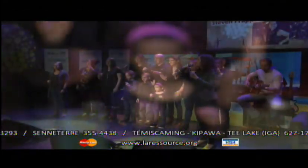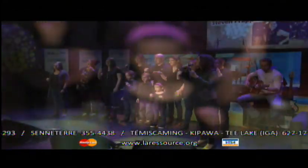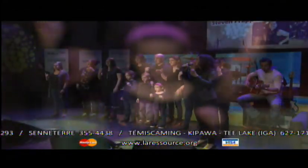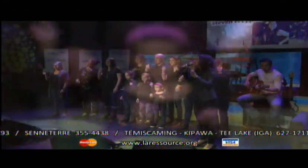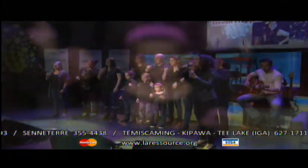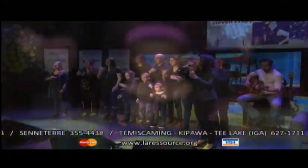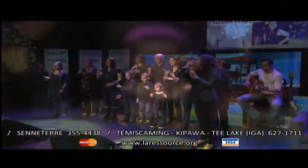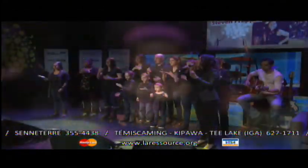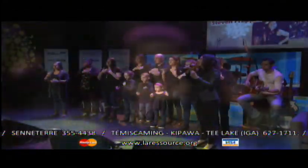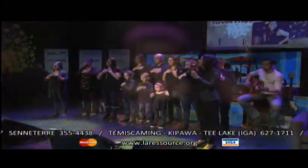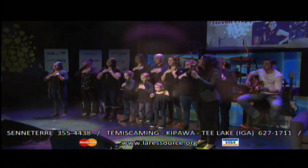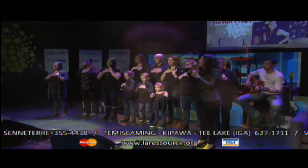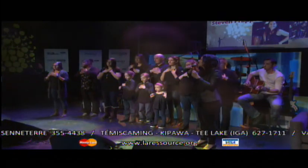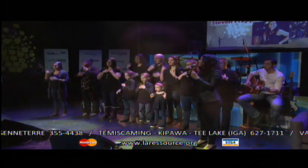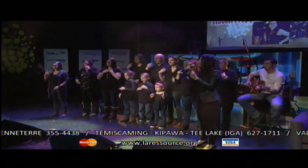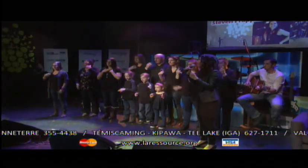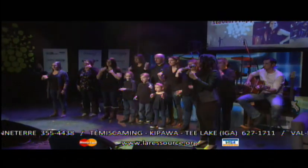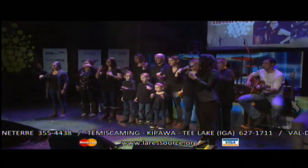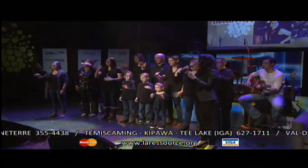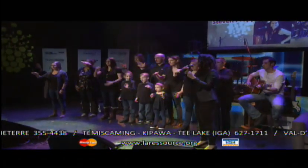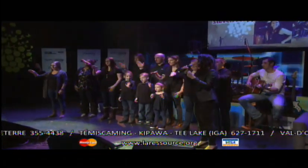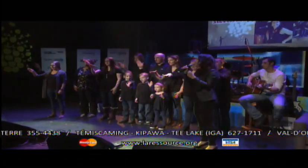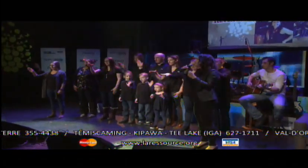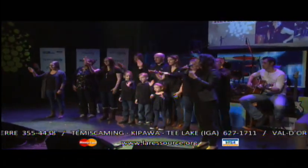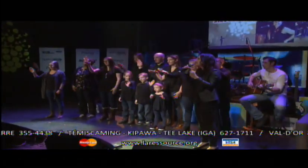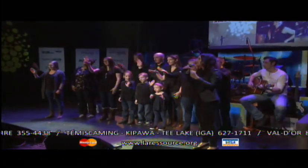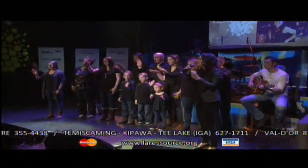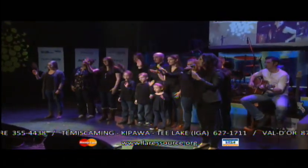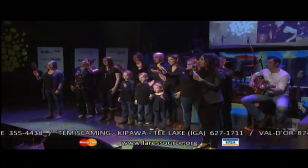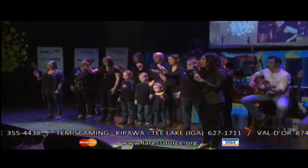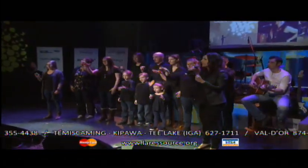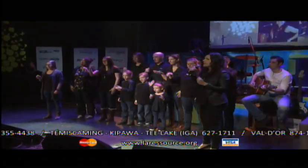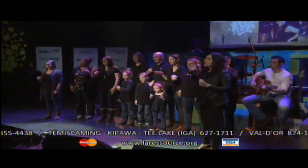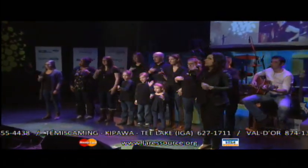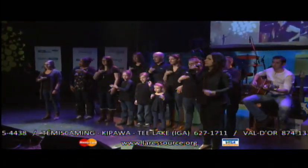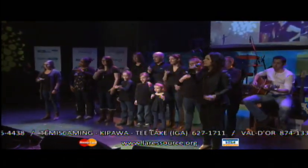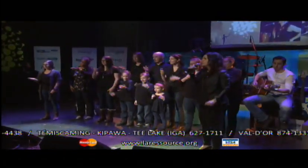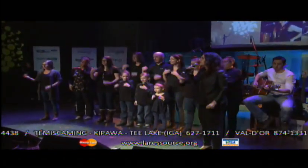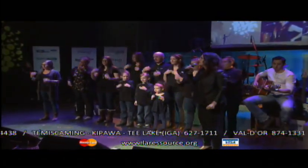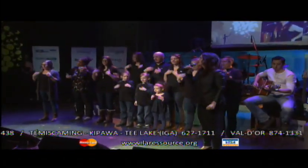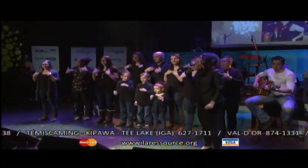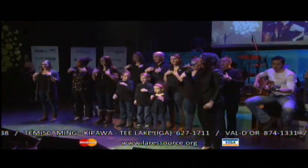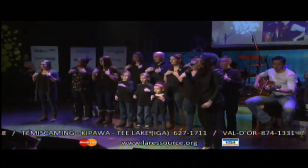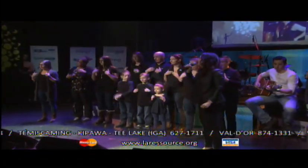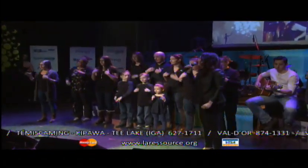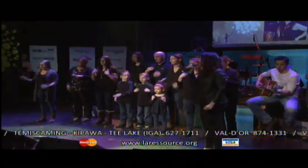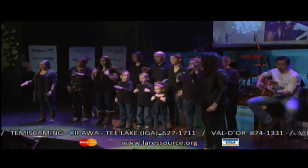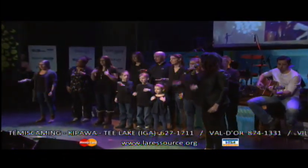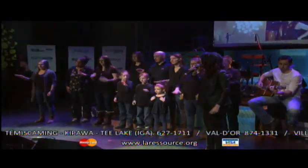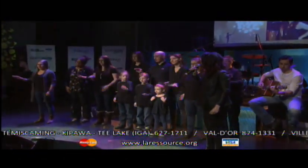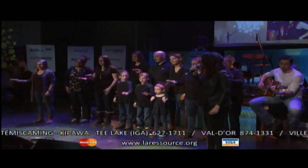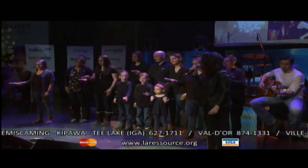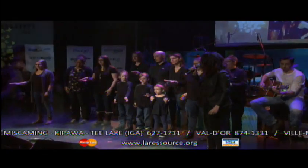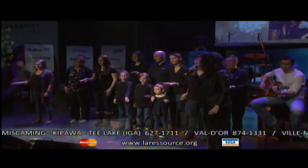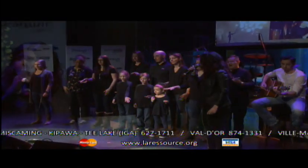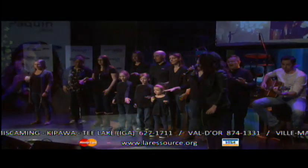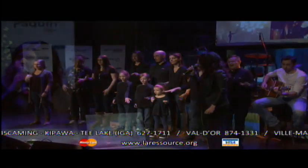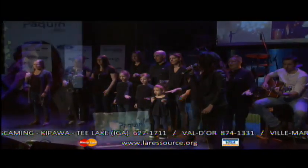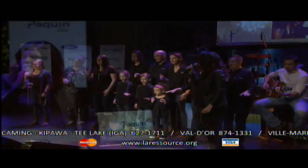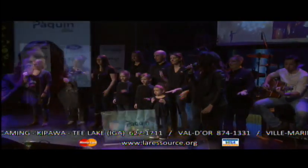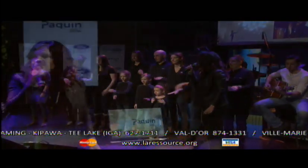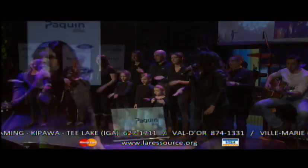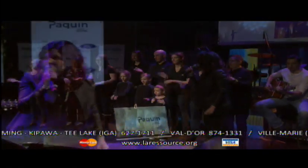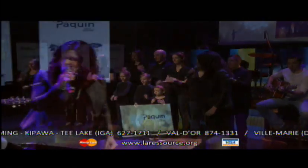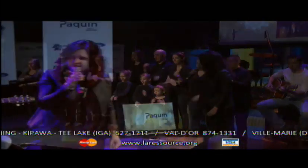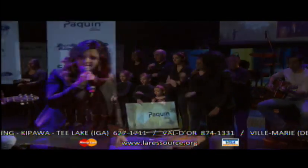pars. Je vous aime, mais je pars. Vous n'aurez plus